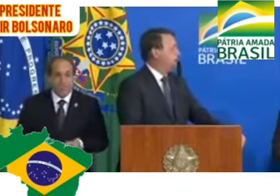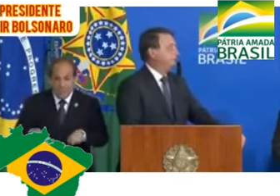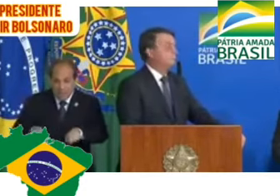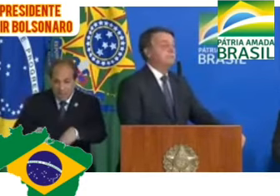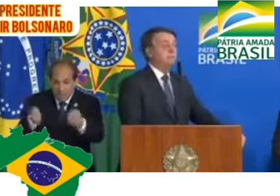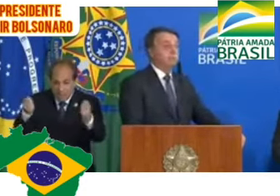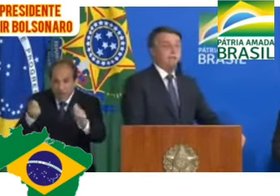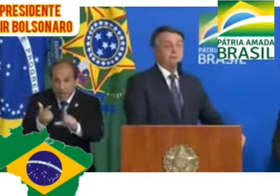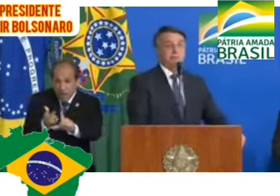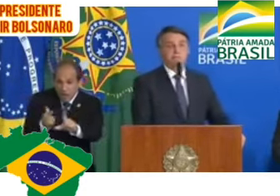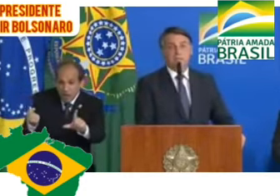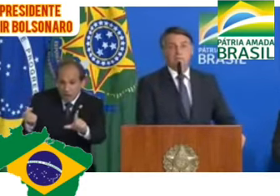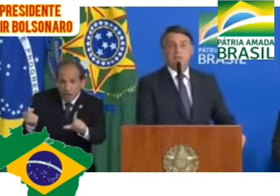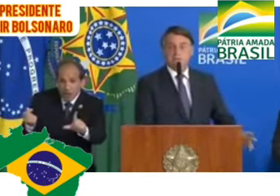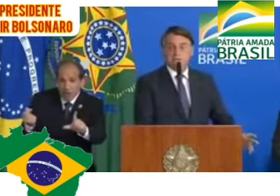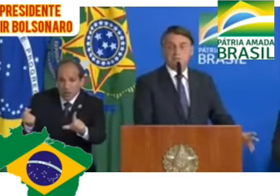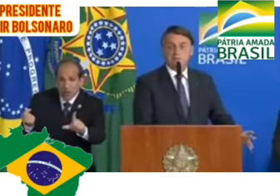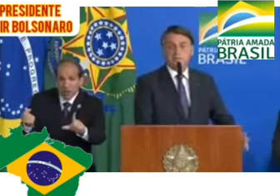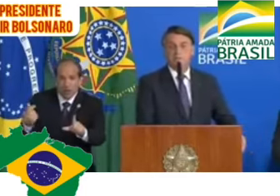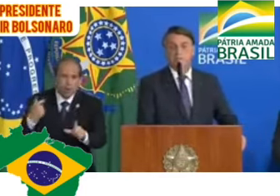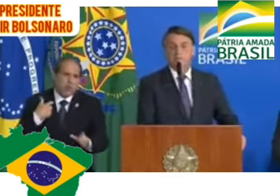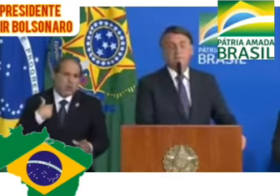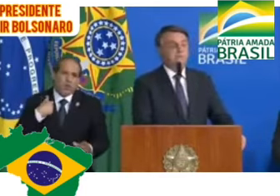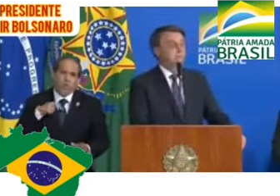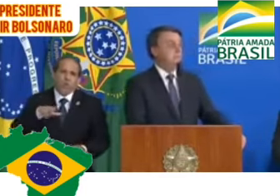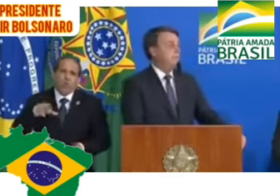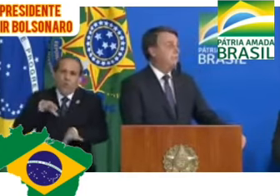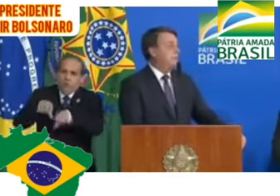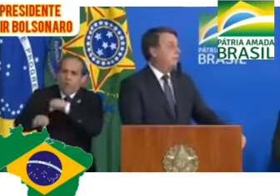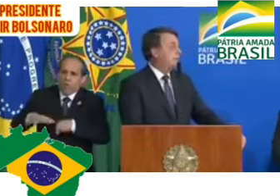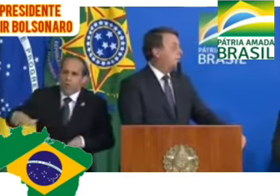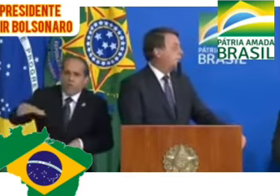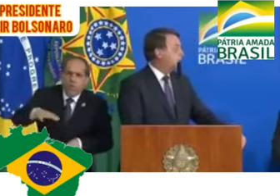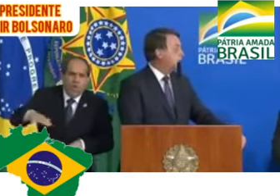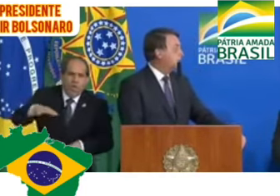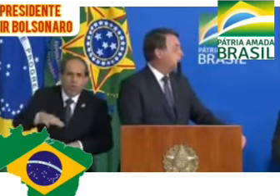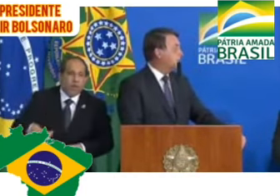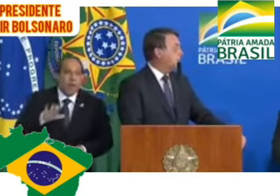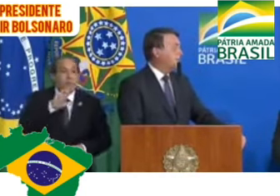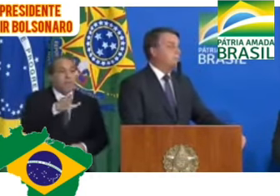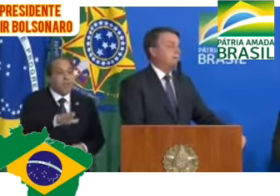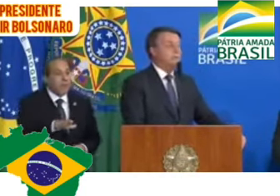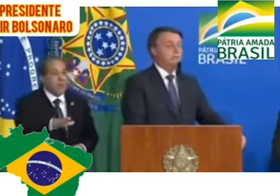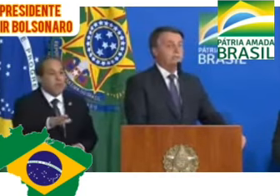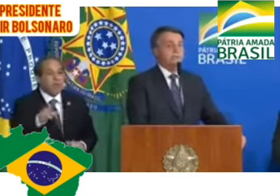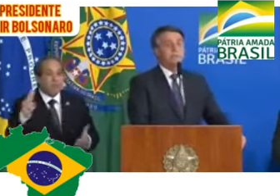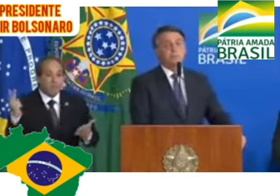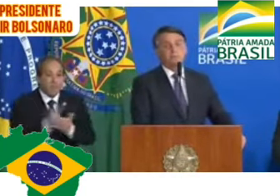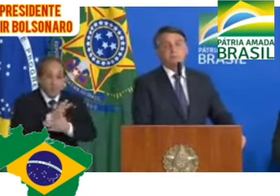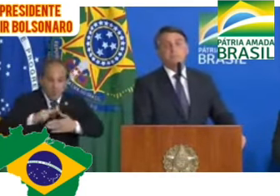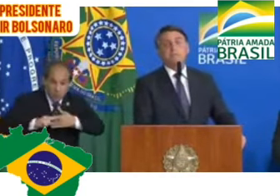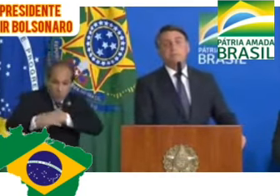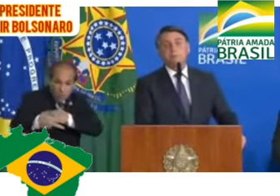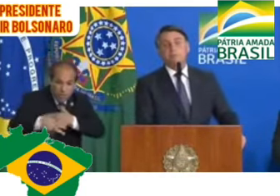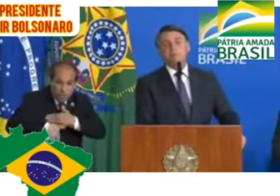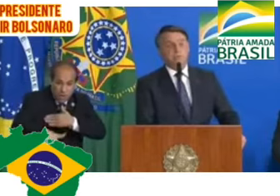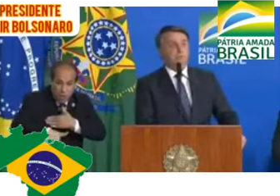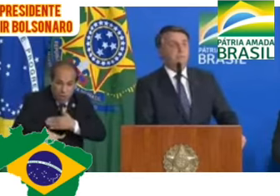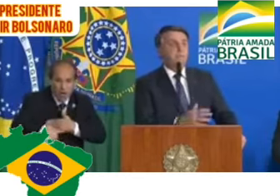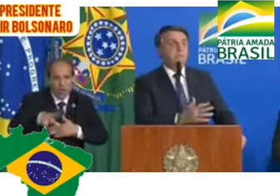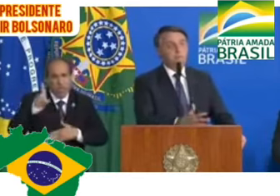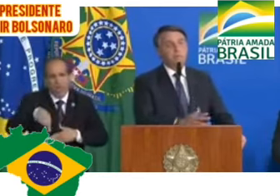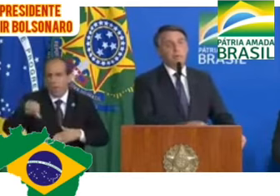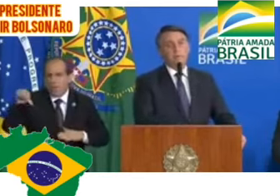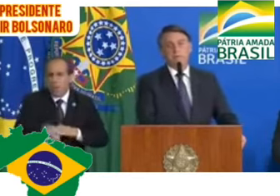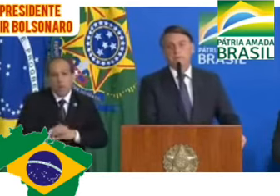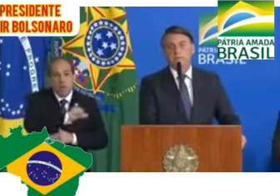economia, não precisa ser médico para dizer isso, nem economista. As causas, o efeito colateral disso é muito, mas muito